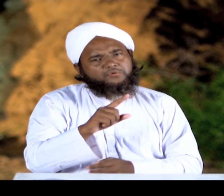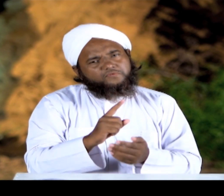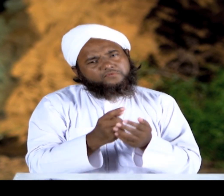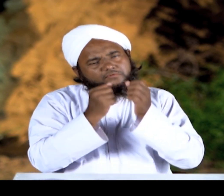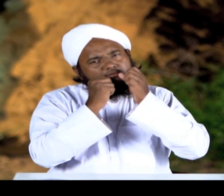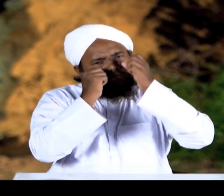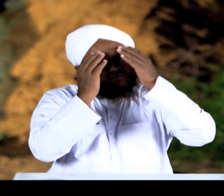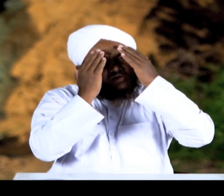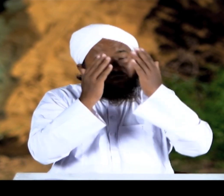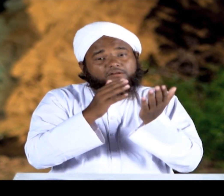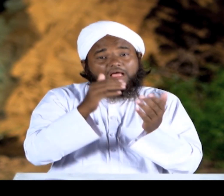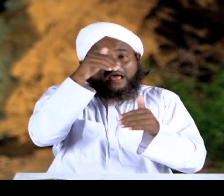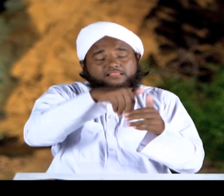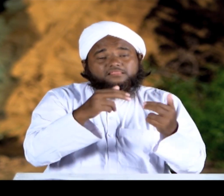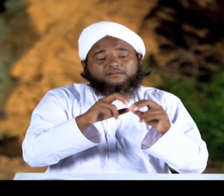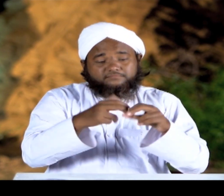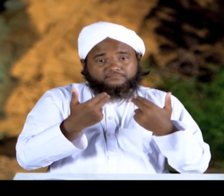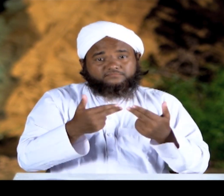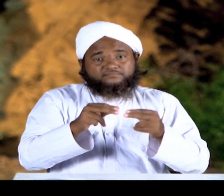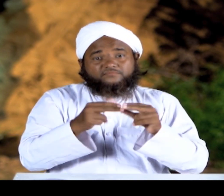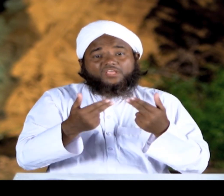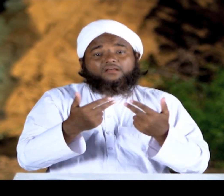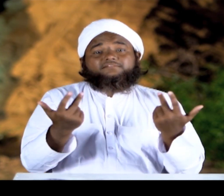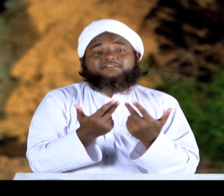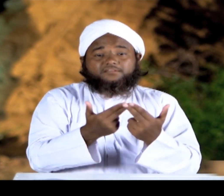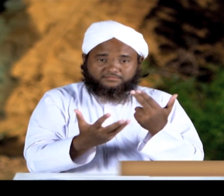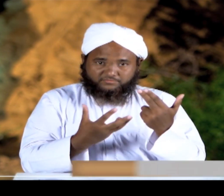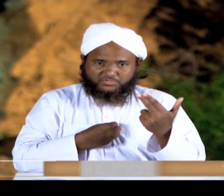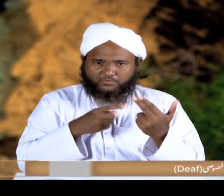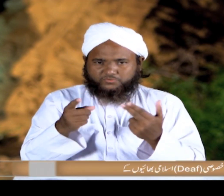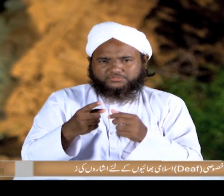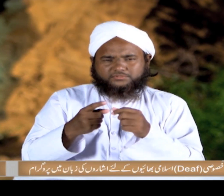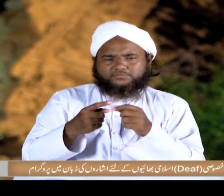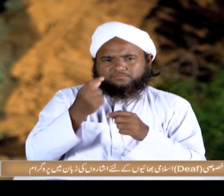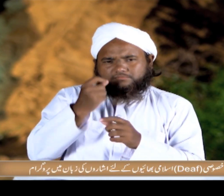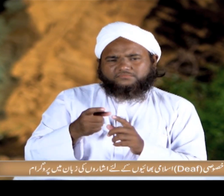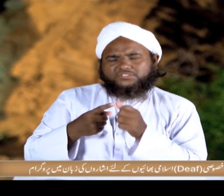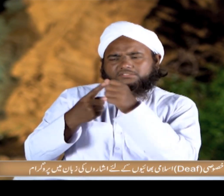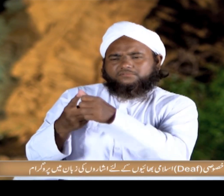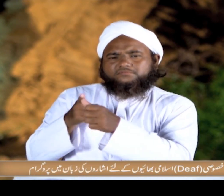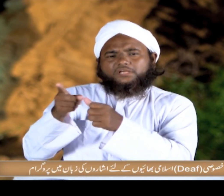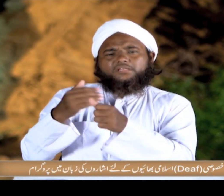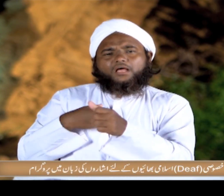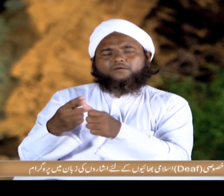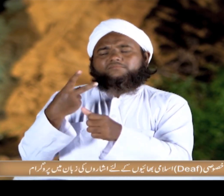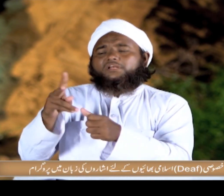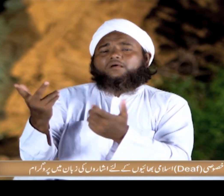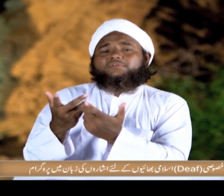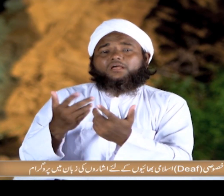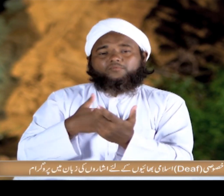درود پاک پڑھے جانے میں کیا راز ہے؟ اس نے میرا نام دریافت کیا، پھر کہا، میں اپنے والد گرامی کے ساتھ حج